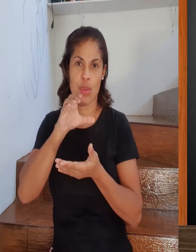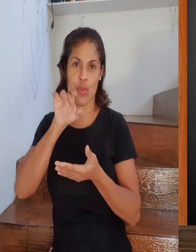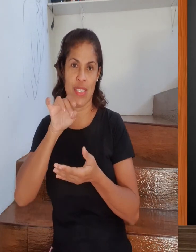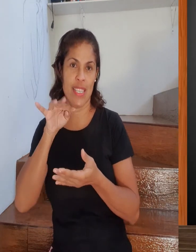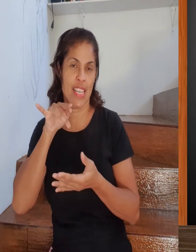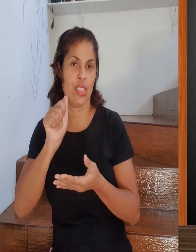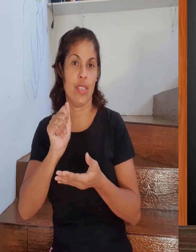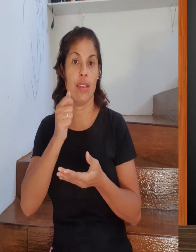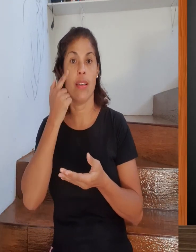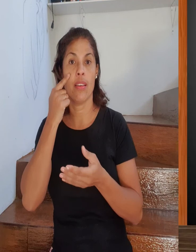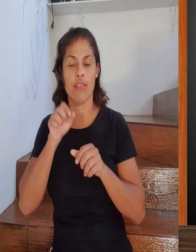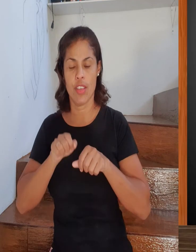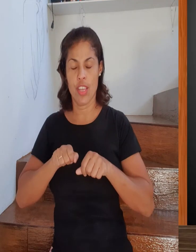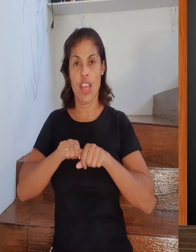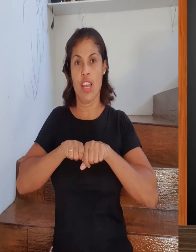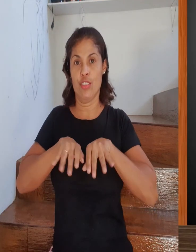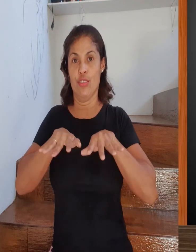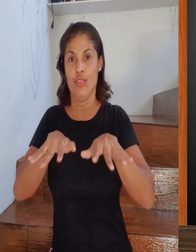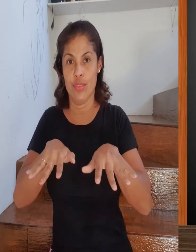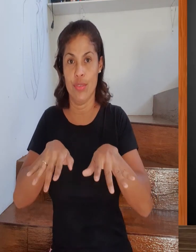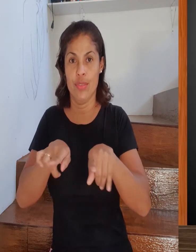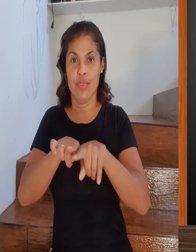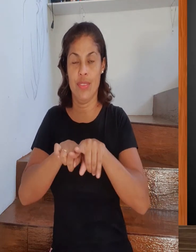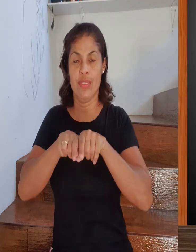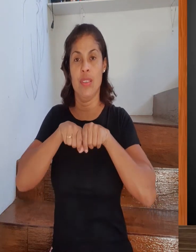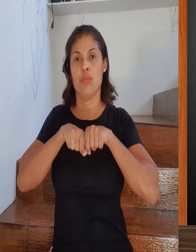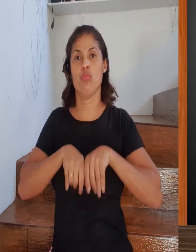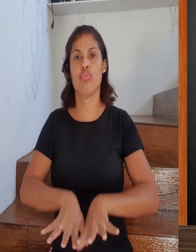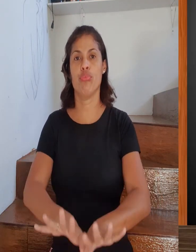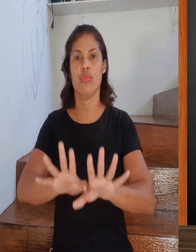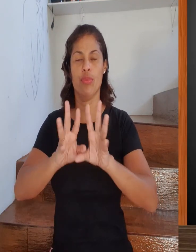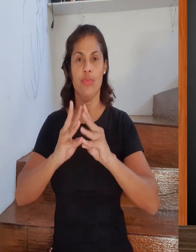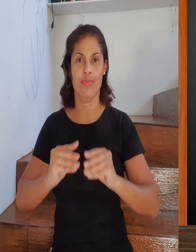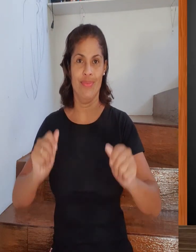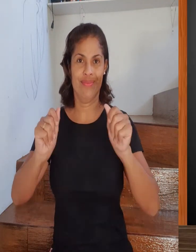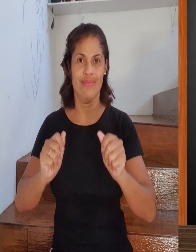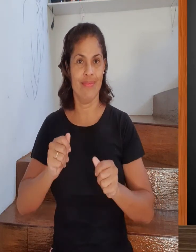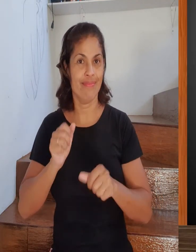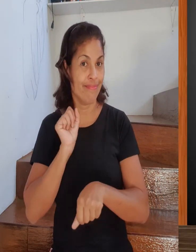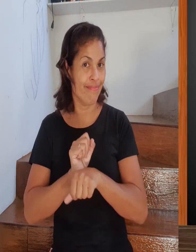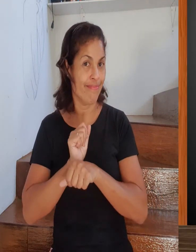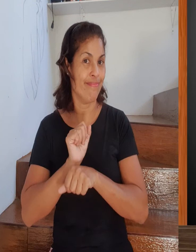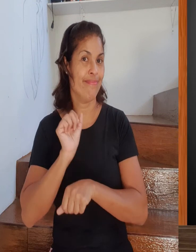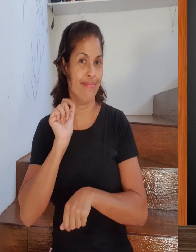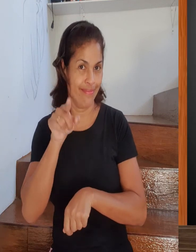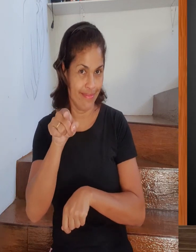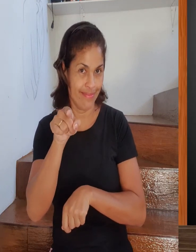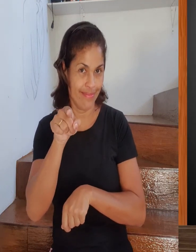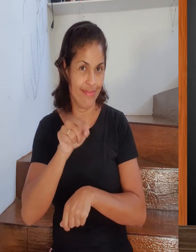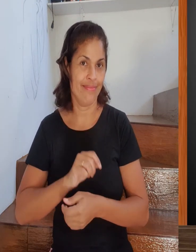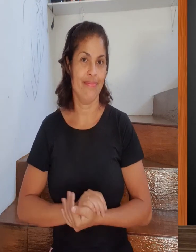farmacocinética e veremos a distribuição e a eliminação de fármacos. Espero vocês lá!